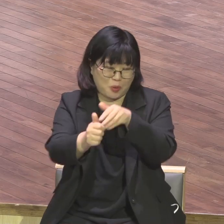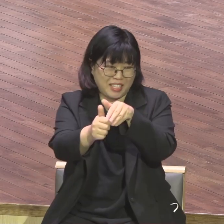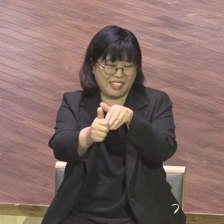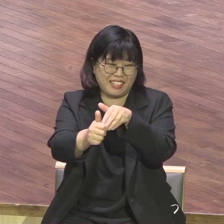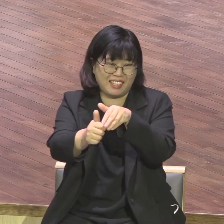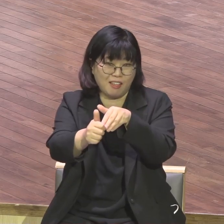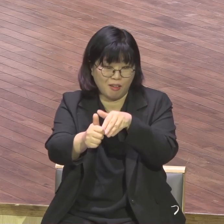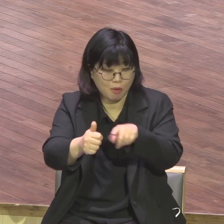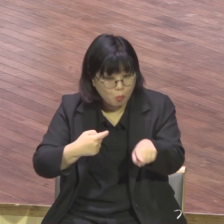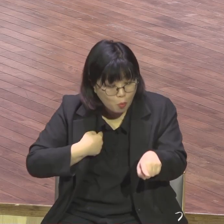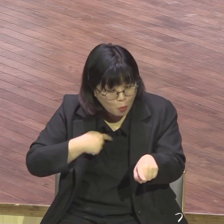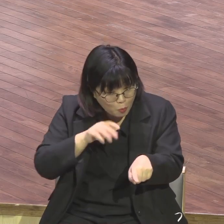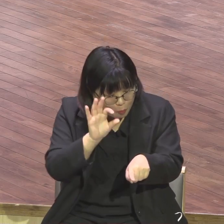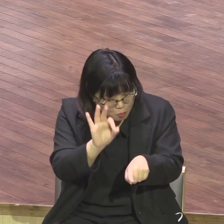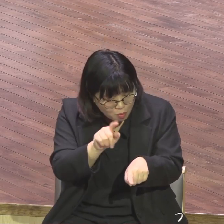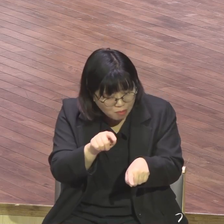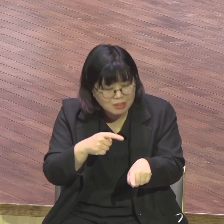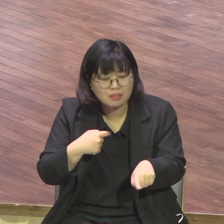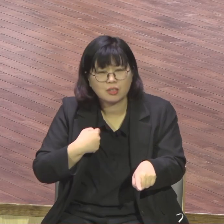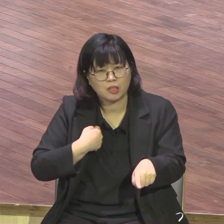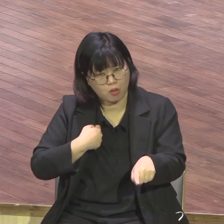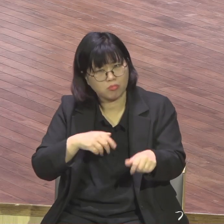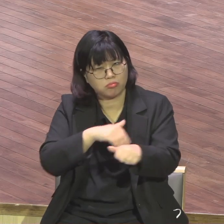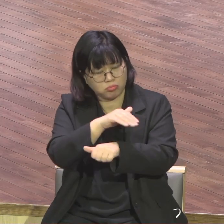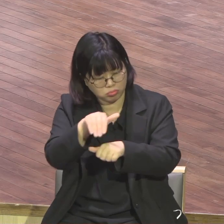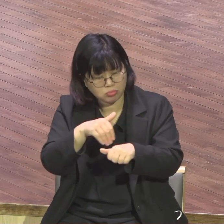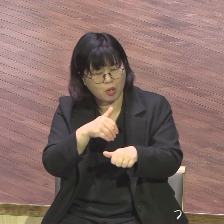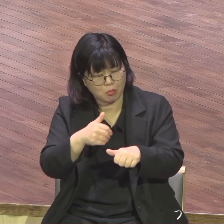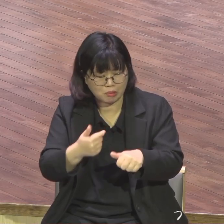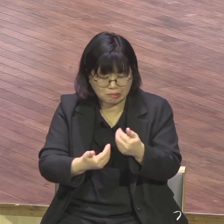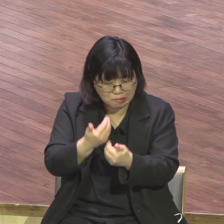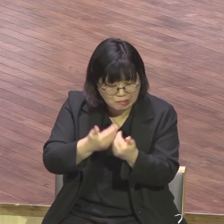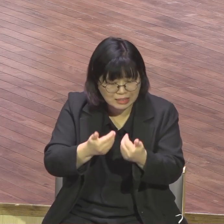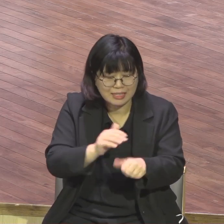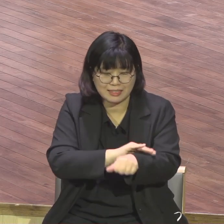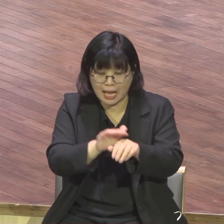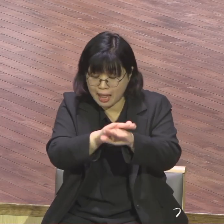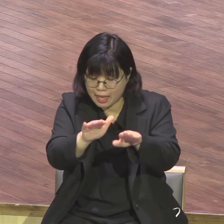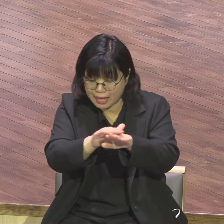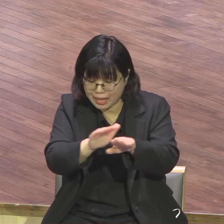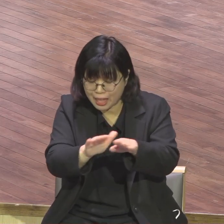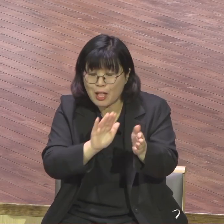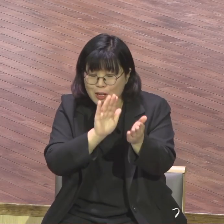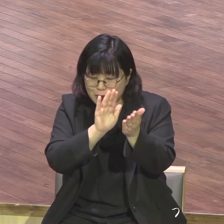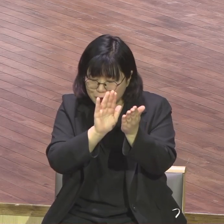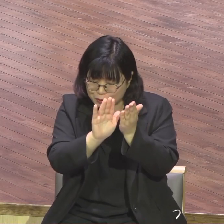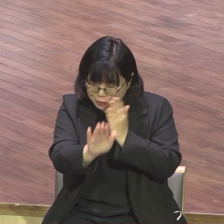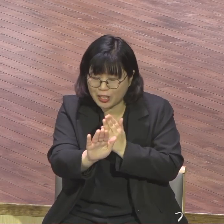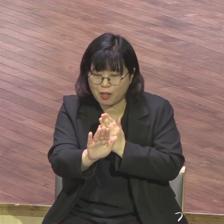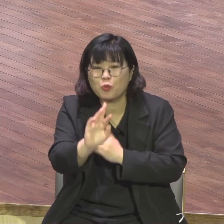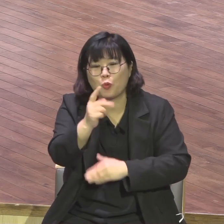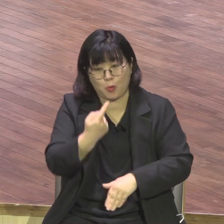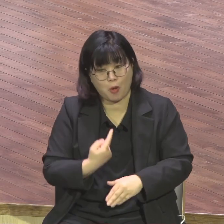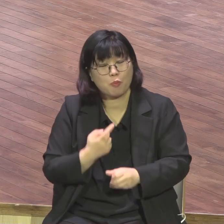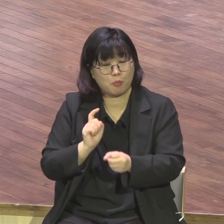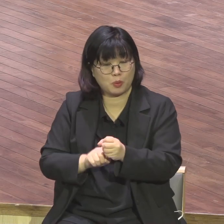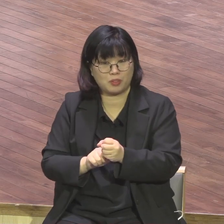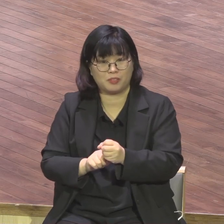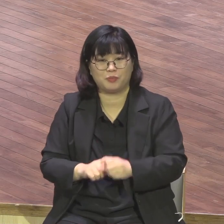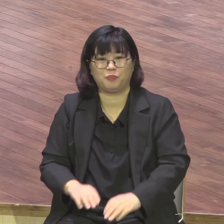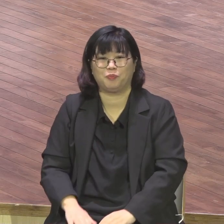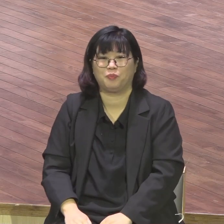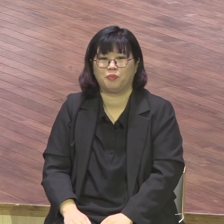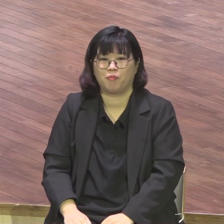디모데를 파송합니다. 바울은 왜 디모데를 파송하게 되었는지 그 이유를 밝히는데 디모데가